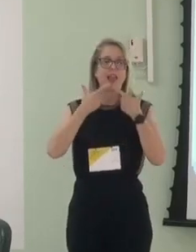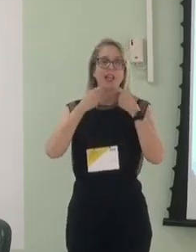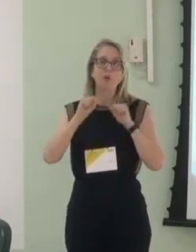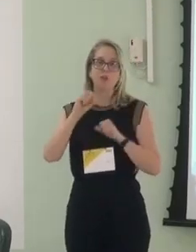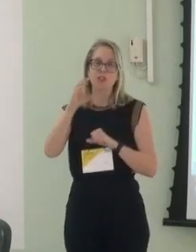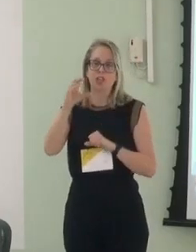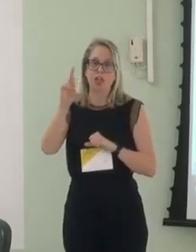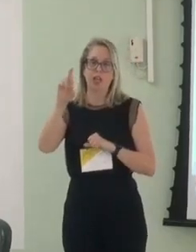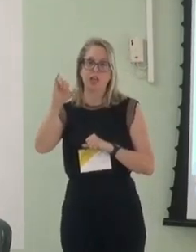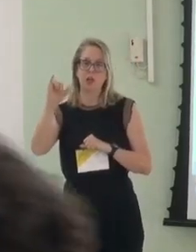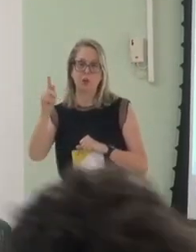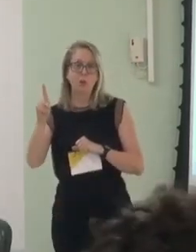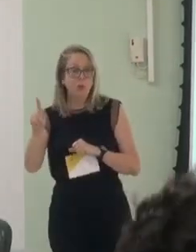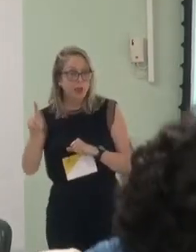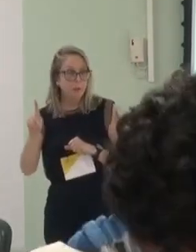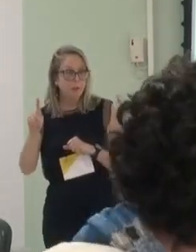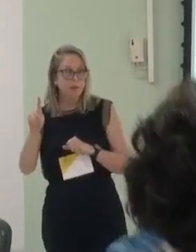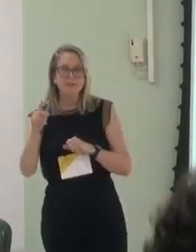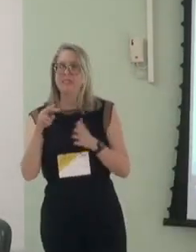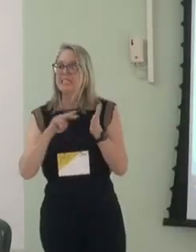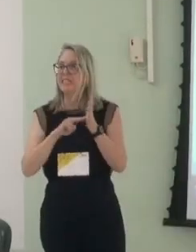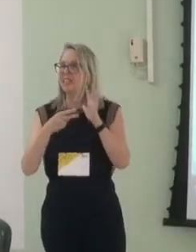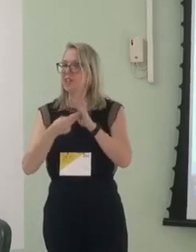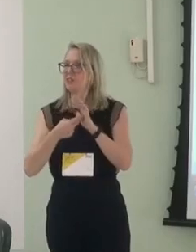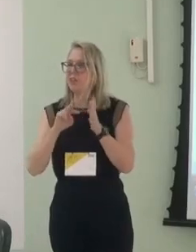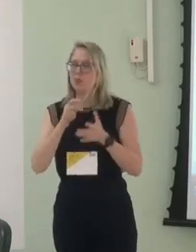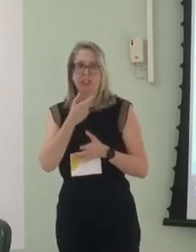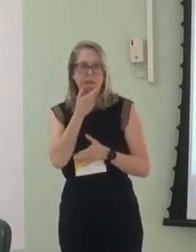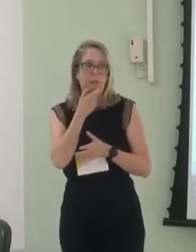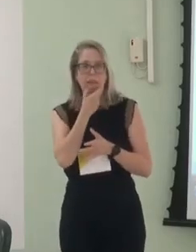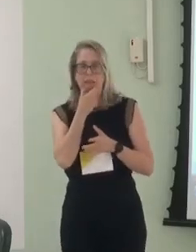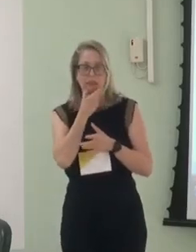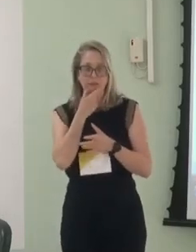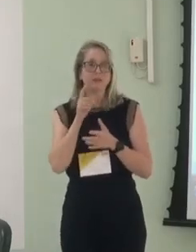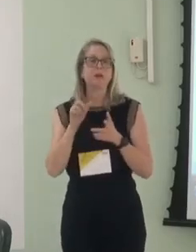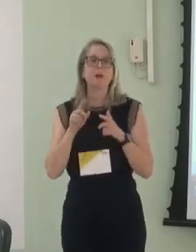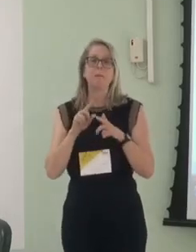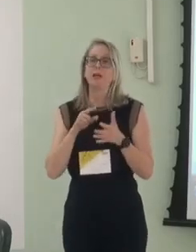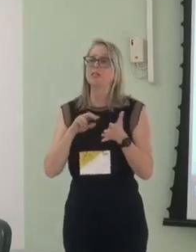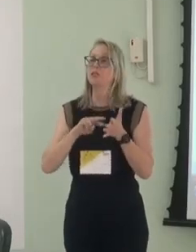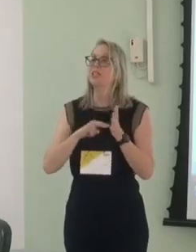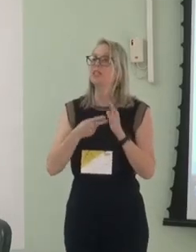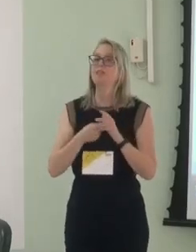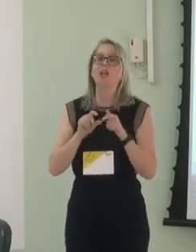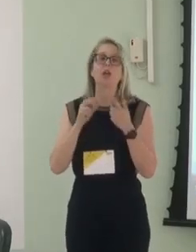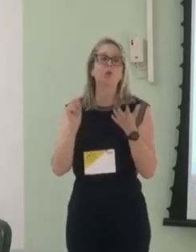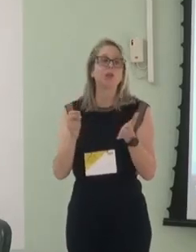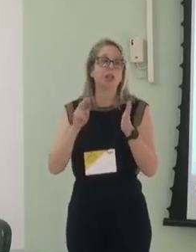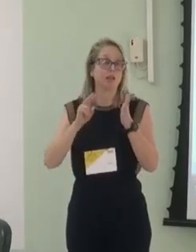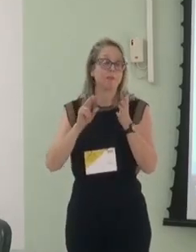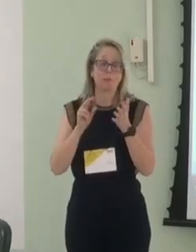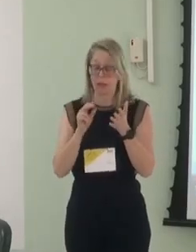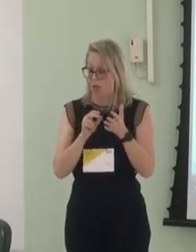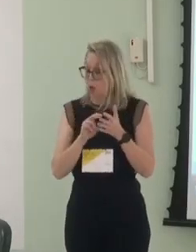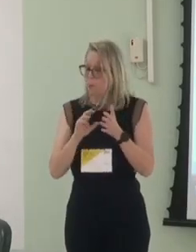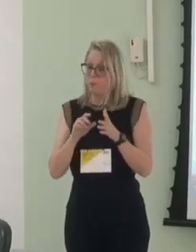fortalecendo uma linguística creep, ou aleijada, pois, quanto mais